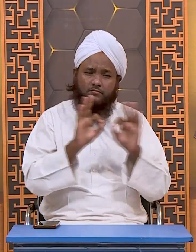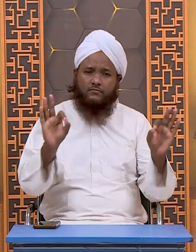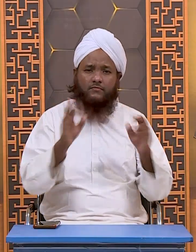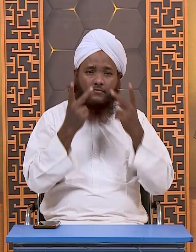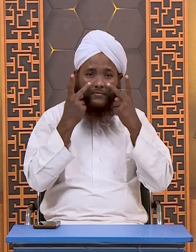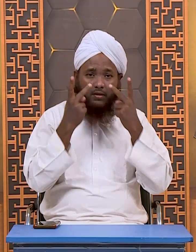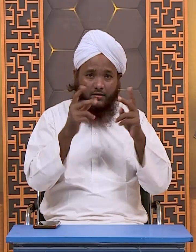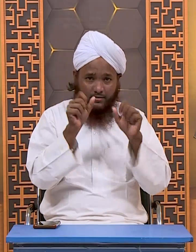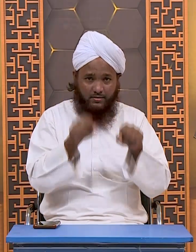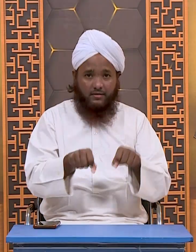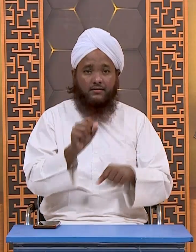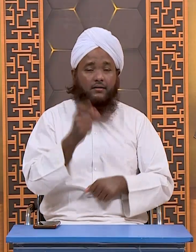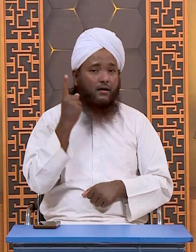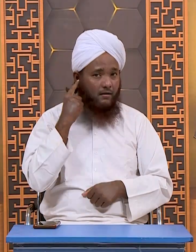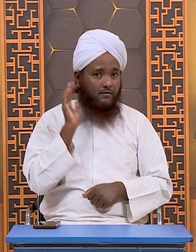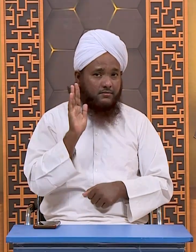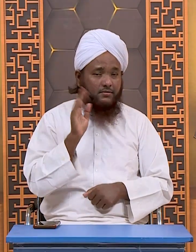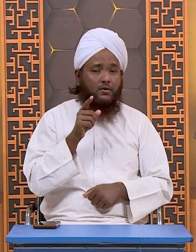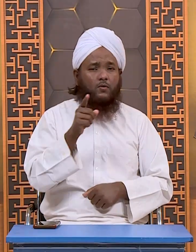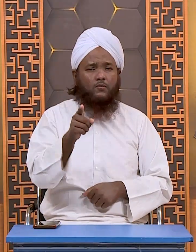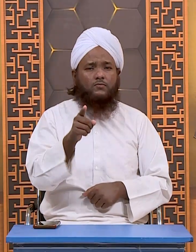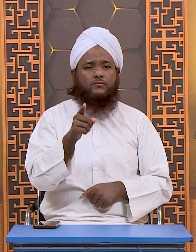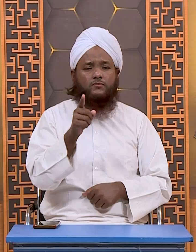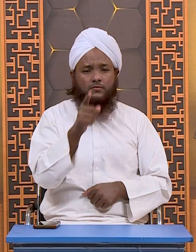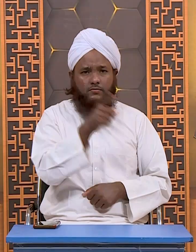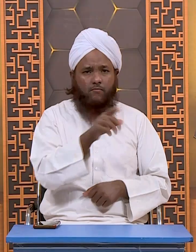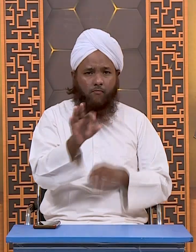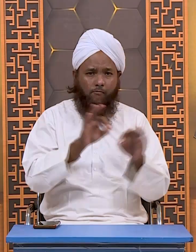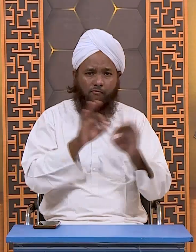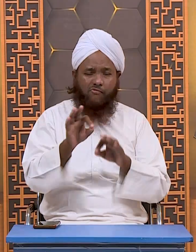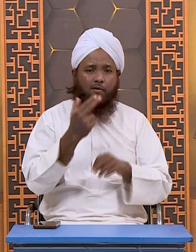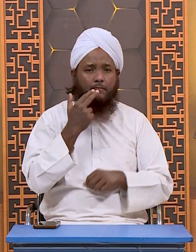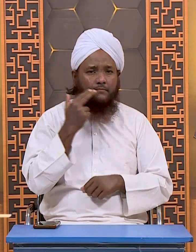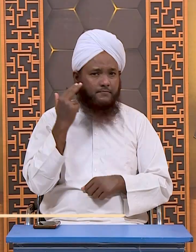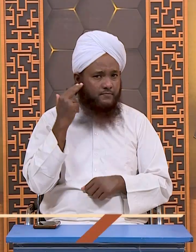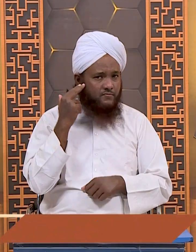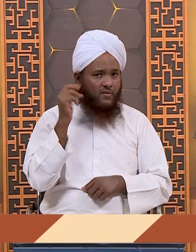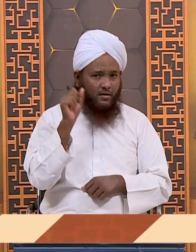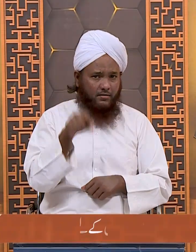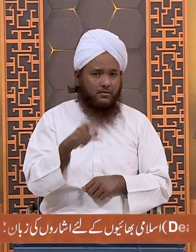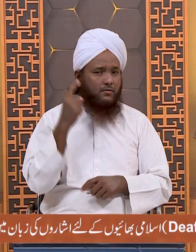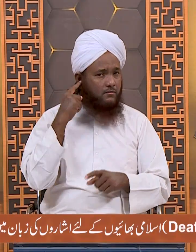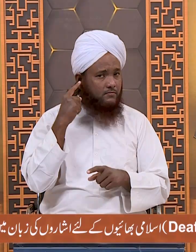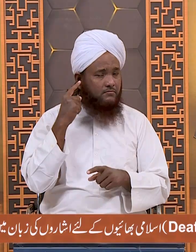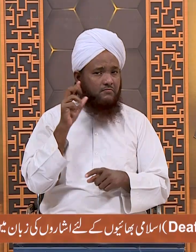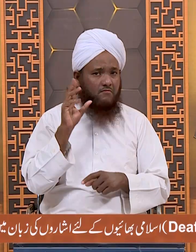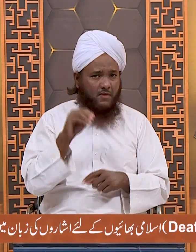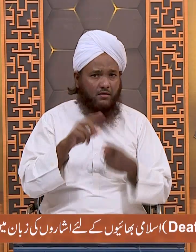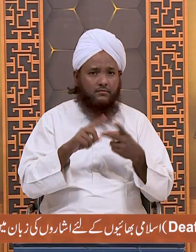है, वहीं पर हमारे मुआशरे के वो अफराद के जो स्पेशल पर्सन अफराद हैं, जो सुनने से बोलने से